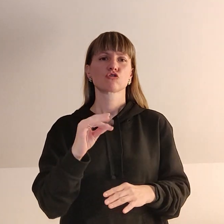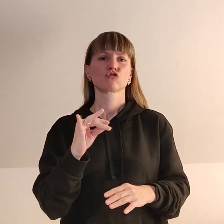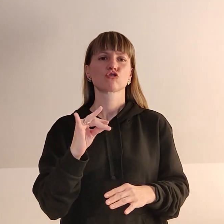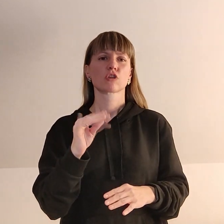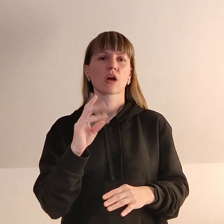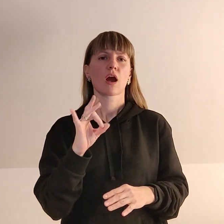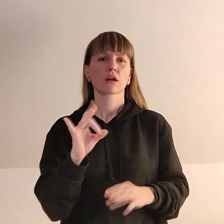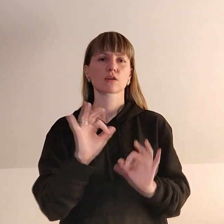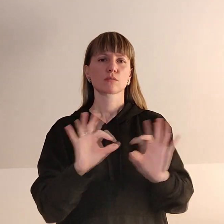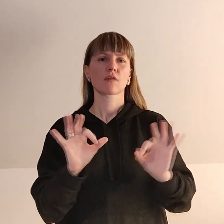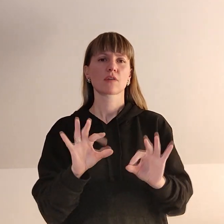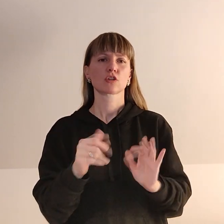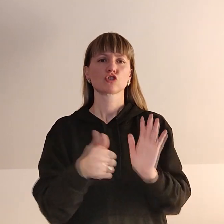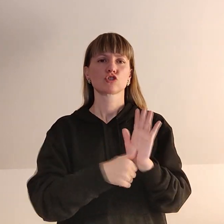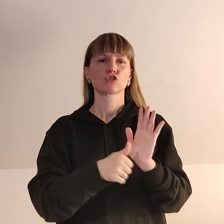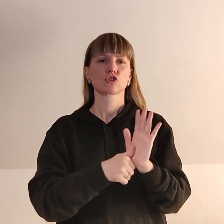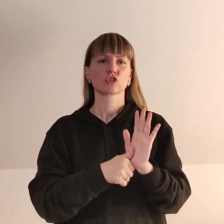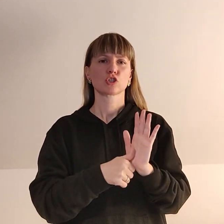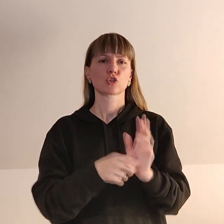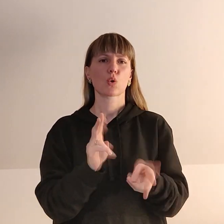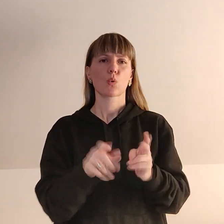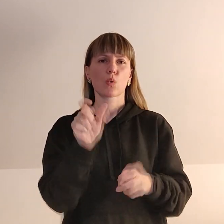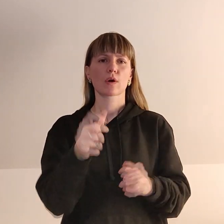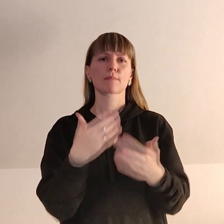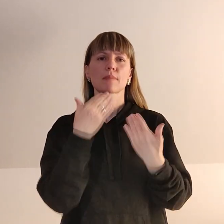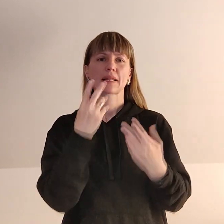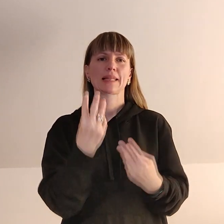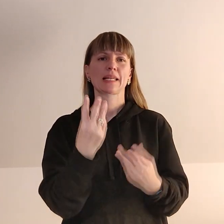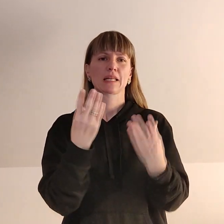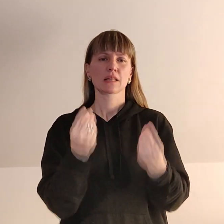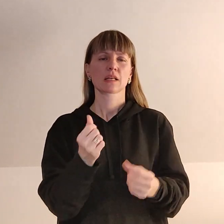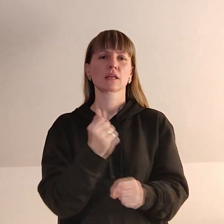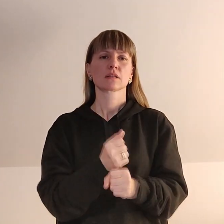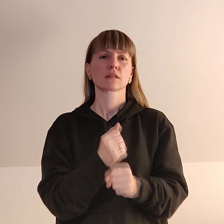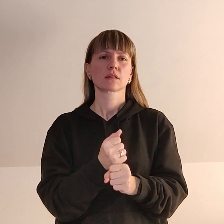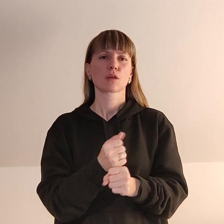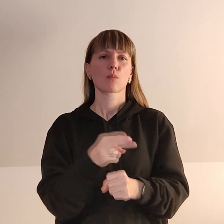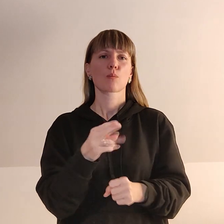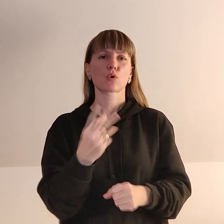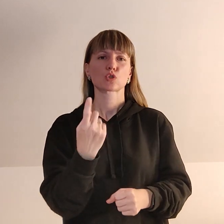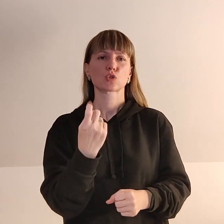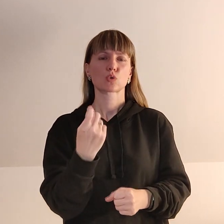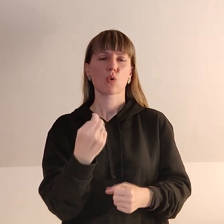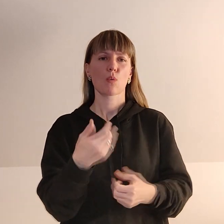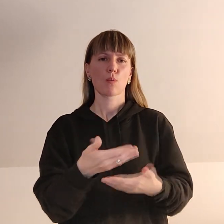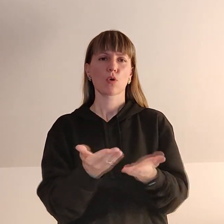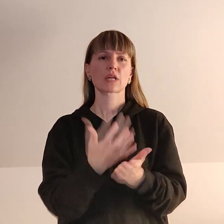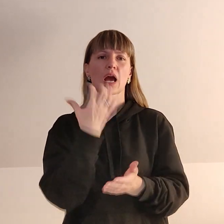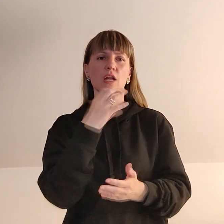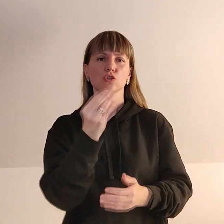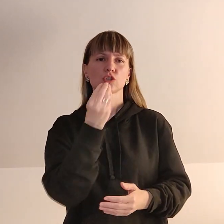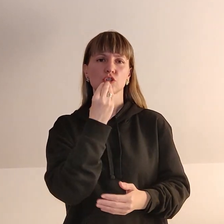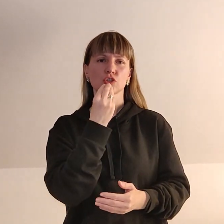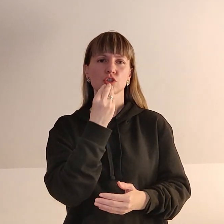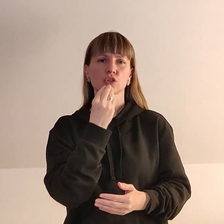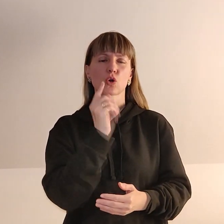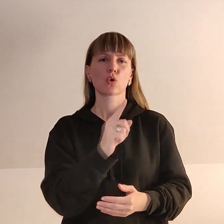розповідає, 6 шкільних кухарок останні 3 дні виготовляють по 100 порцій гарячої їжі. Кожного дня